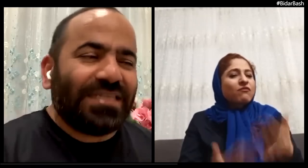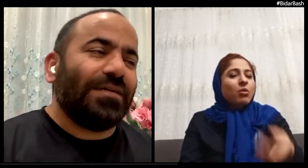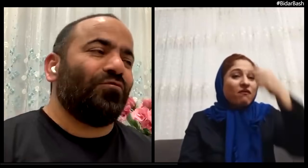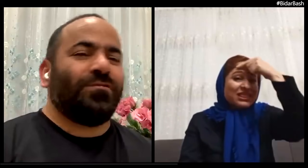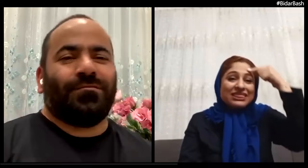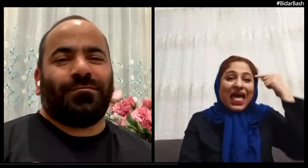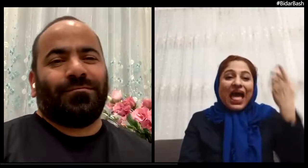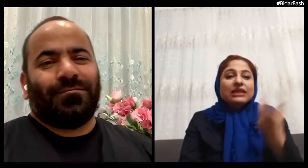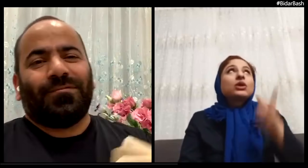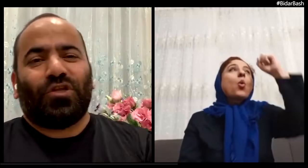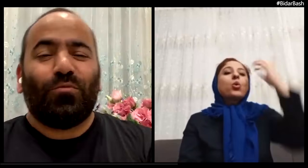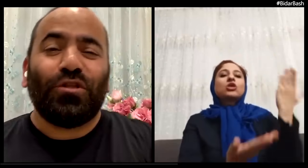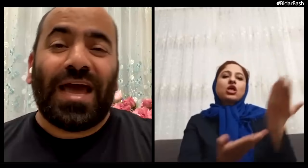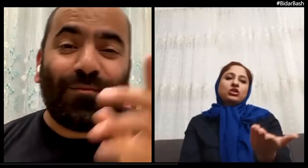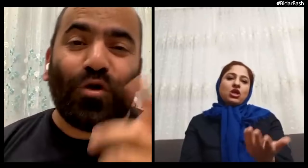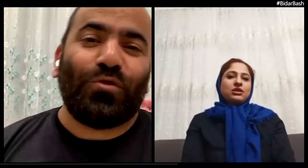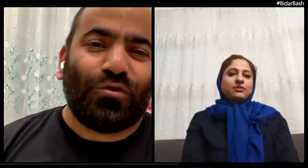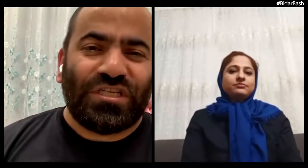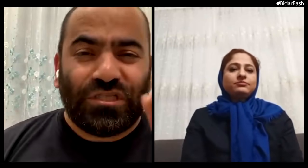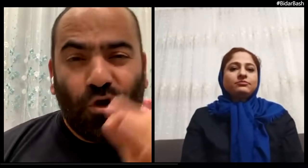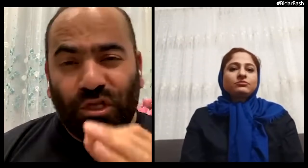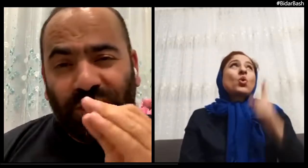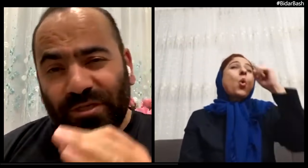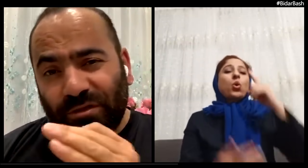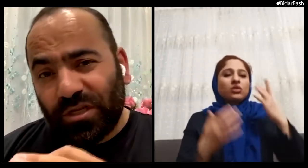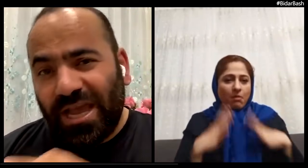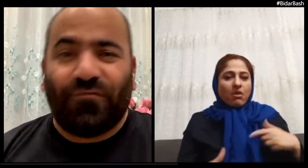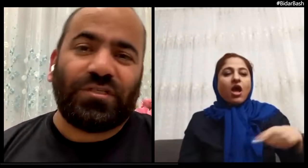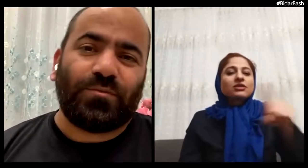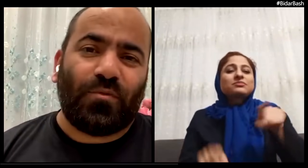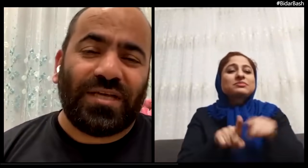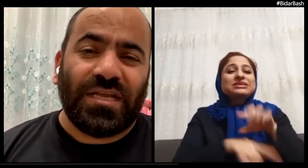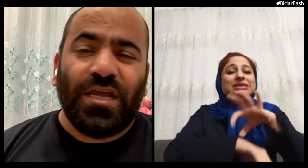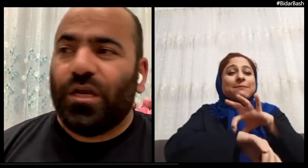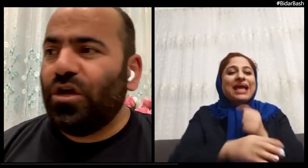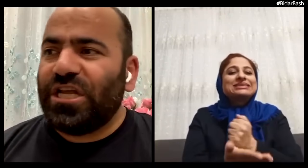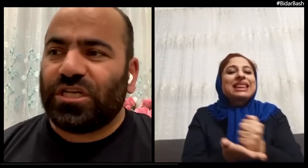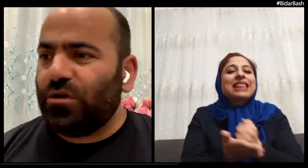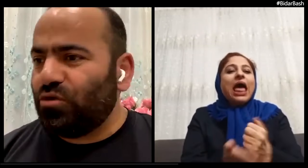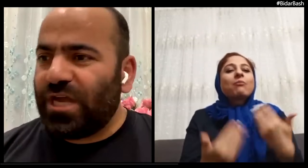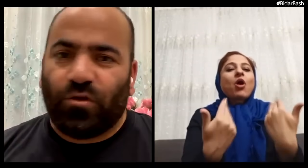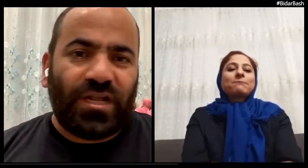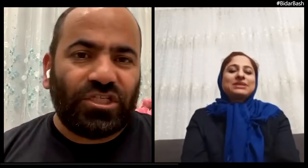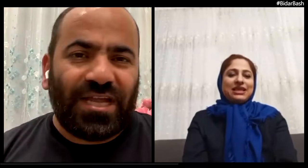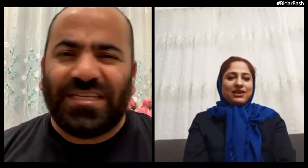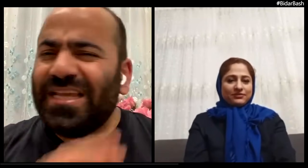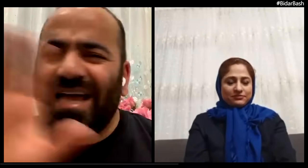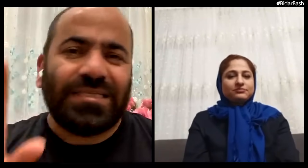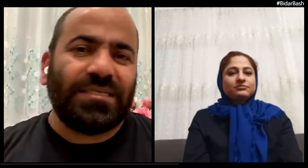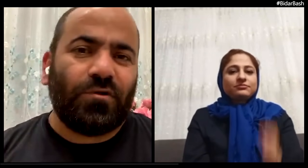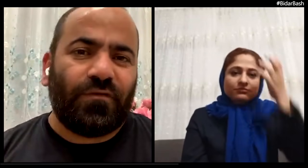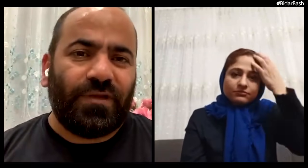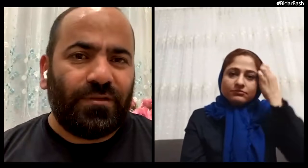اون لحظه ما. داره ما رو درمان میکنه، ثانیه به ثانیه حواسش به ما هست، لا یشغل و شن و ننشن،